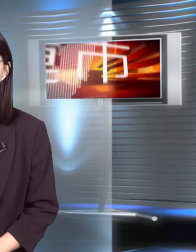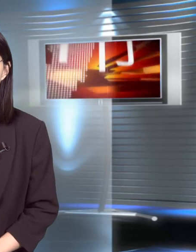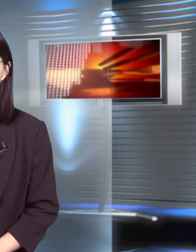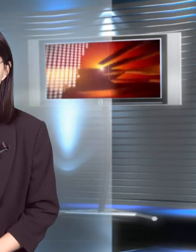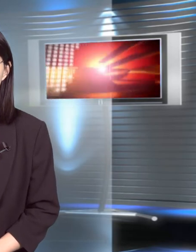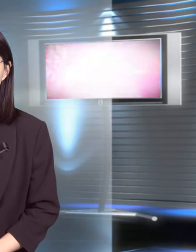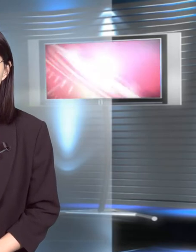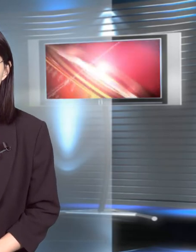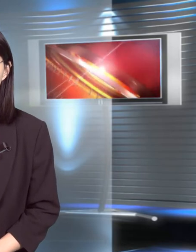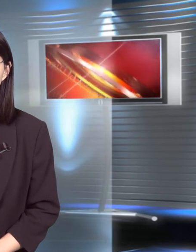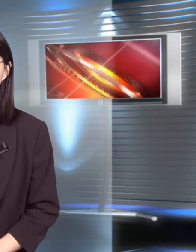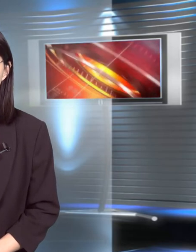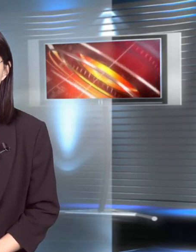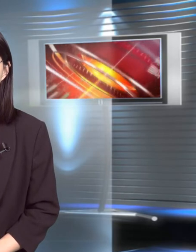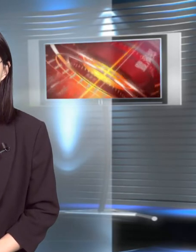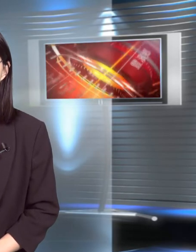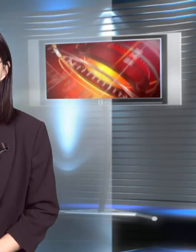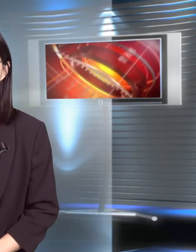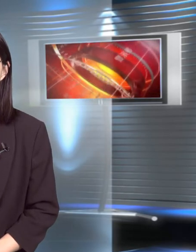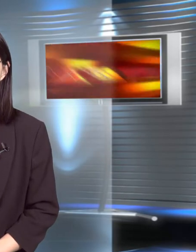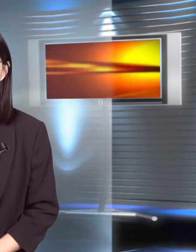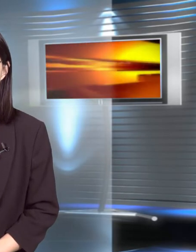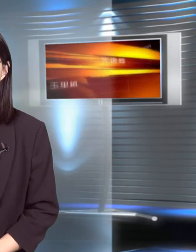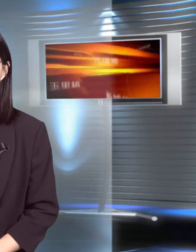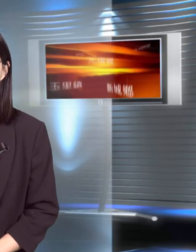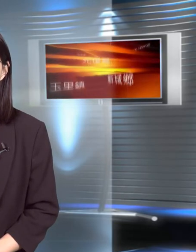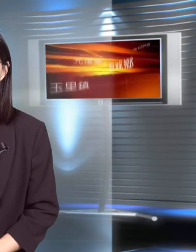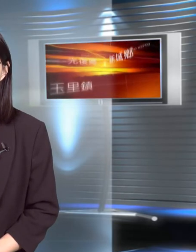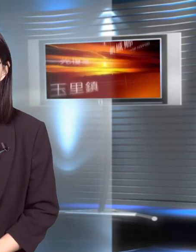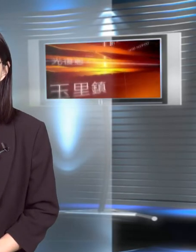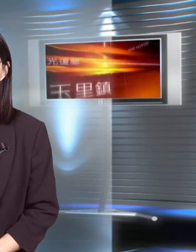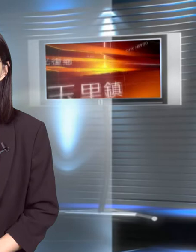15号，疫情指挥中心宣布，本土个案病例达